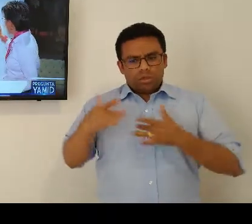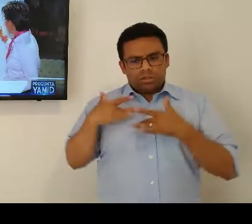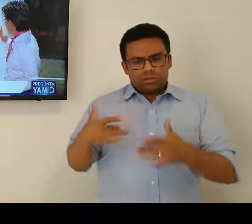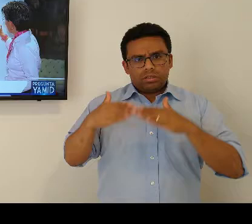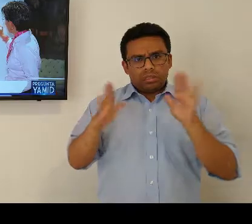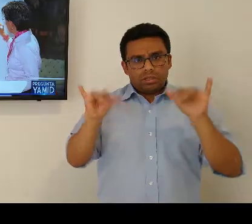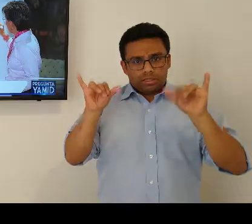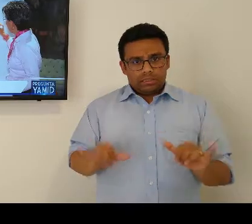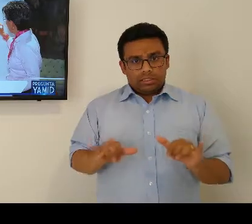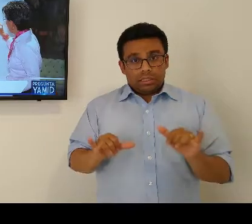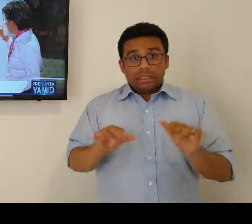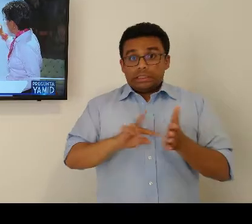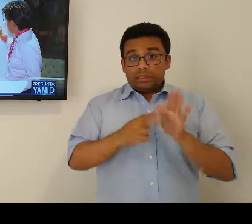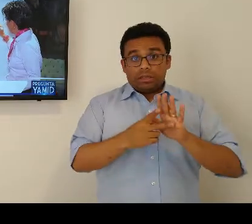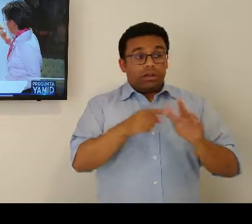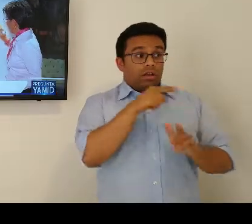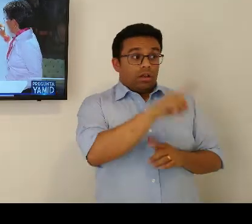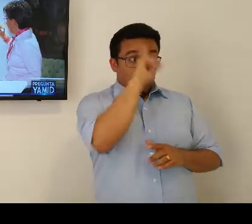plata del gobierno nacional,